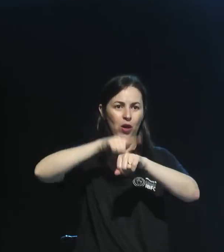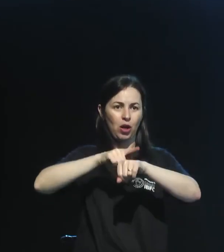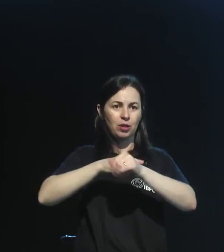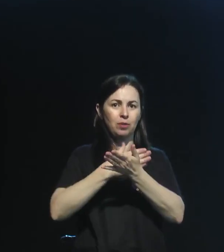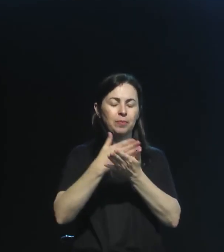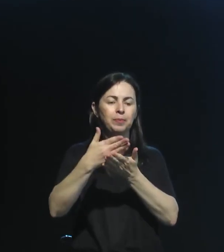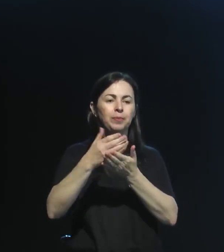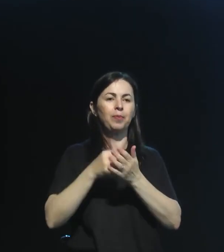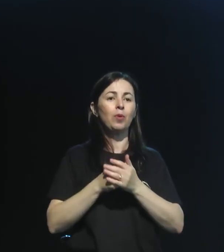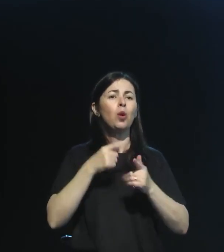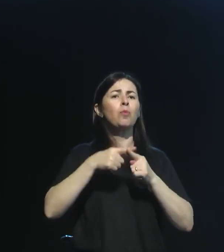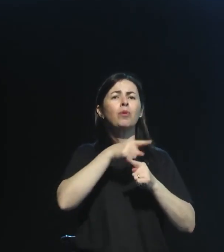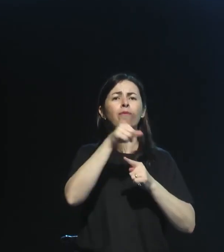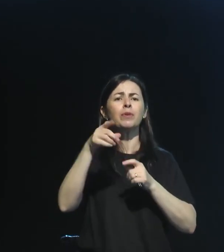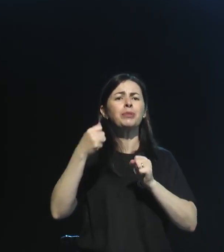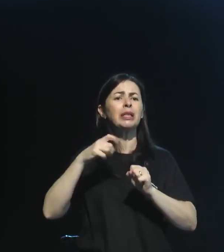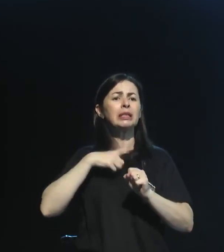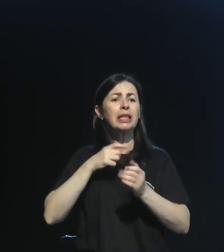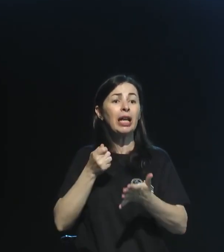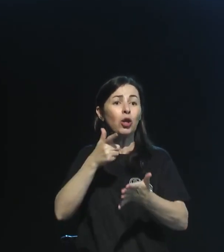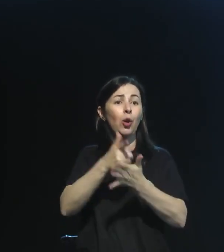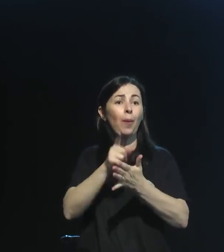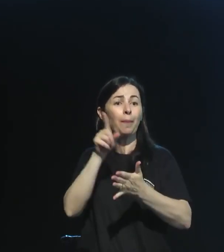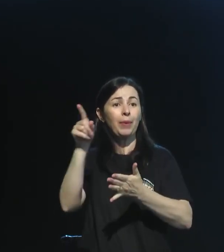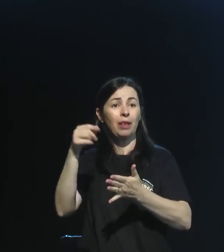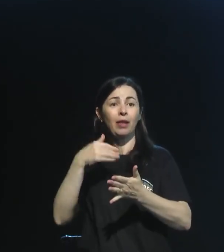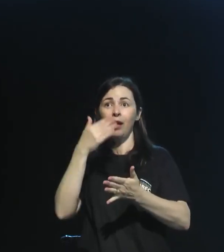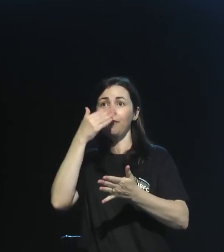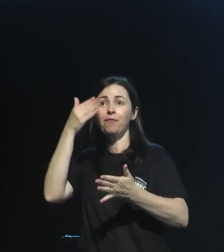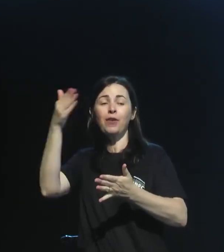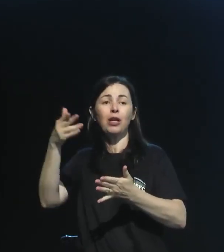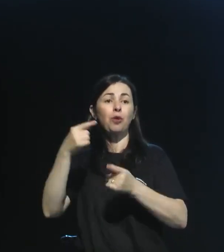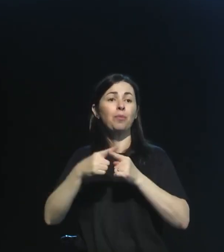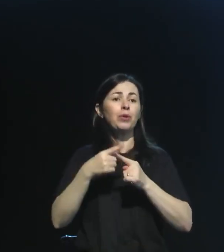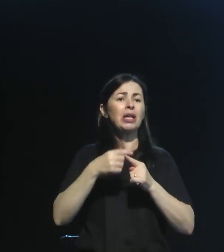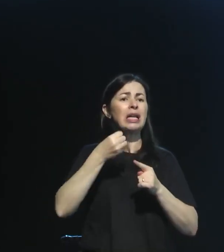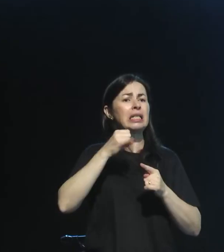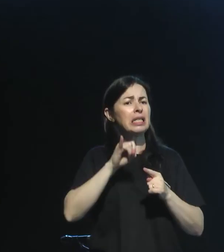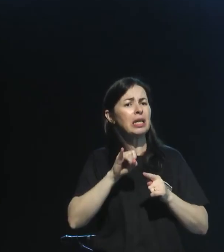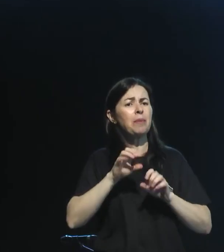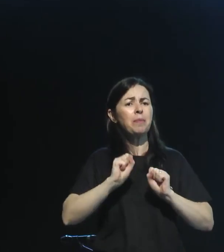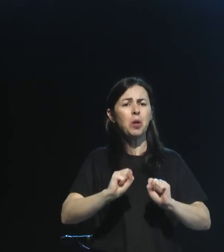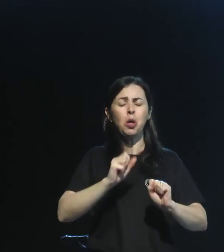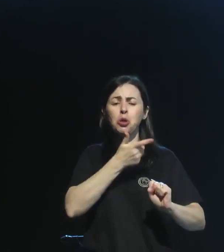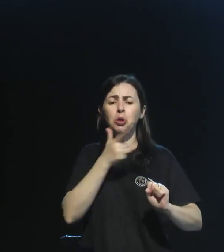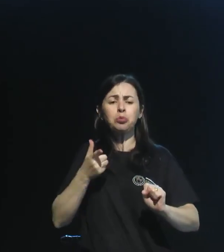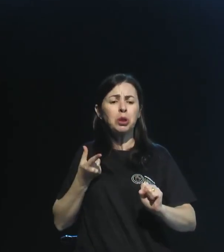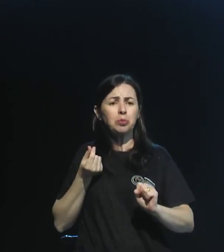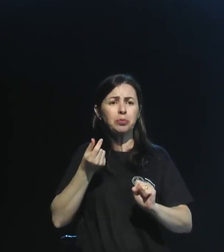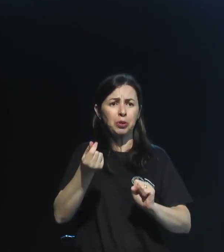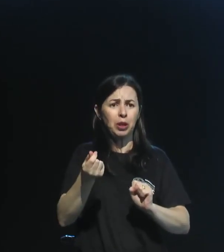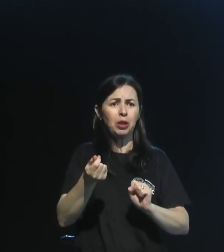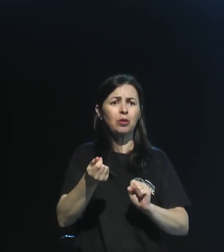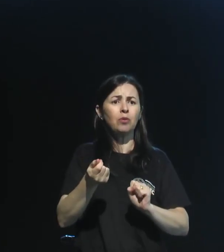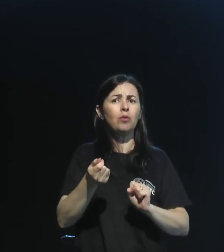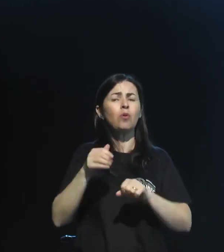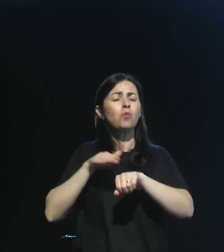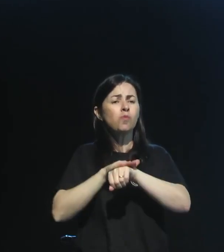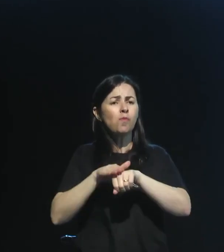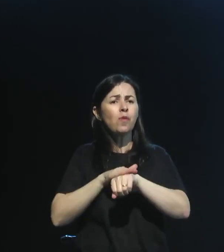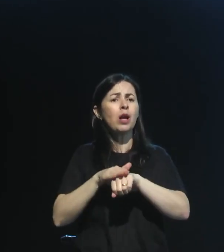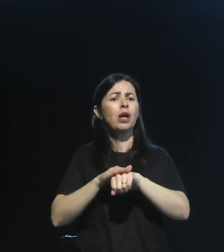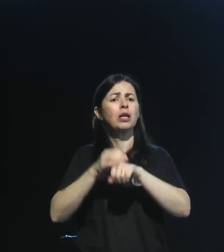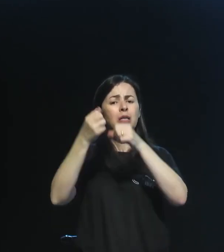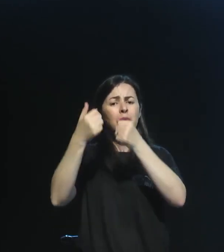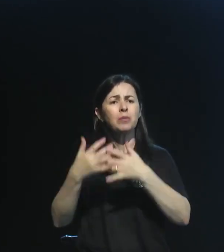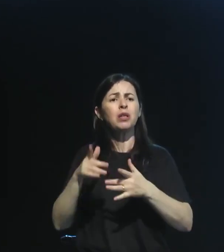Gente, você precisa adquirir o ingresso para entrar lá, é o preço que a gente nos cobra lá. Se você por acaso não tem recursos, o dinheiro, fale com a gente. Fale com um